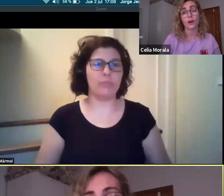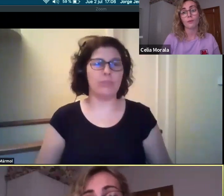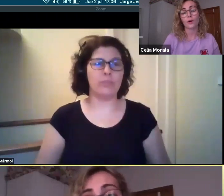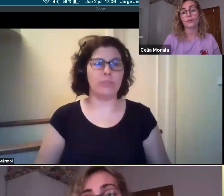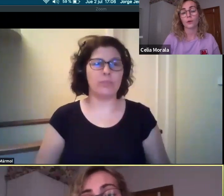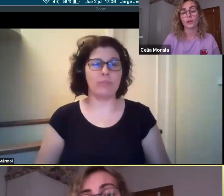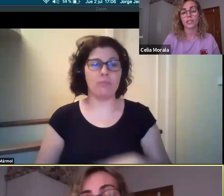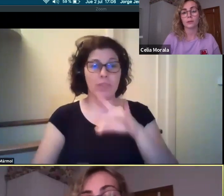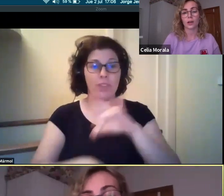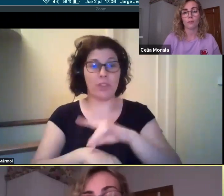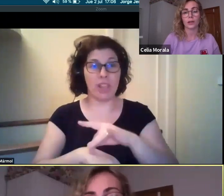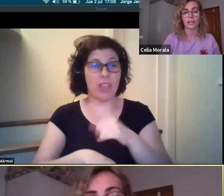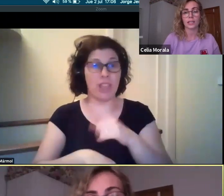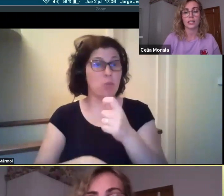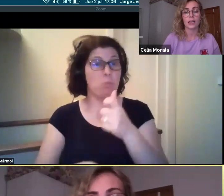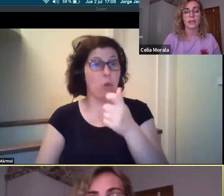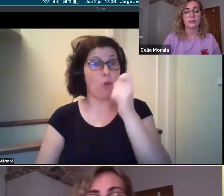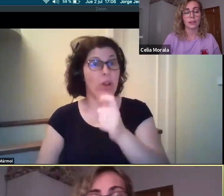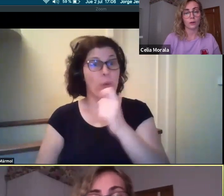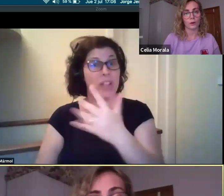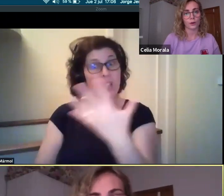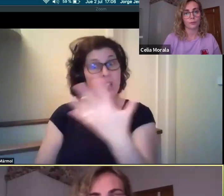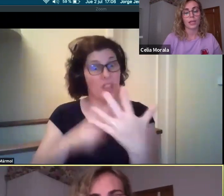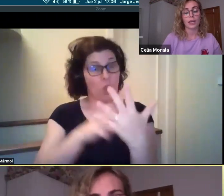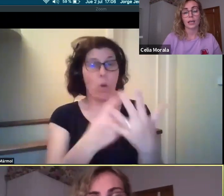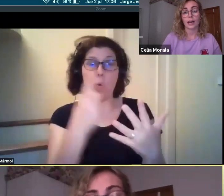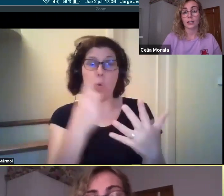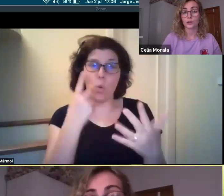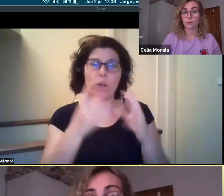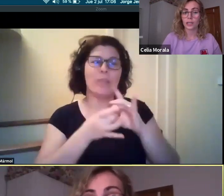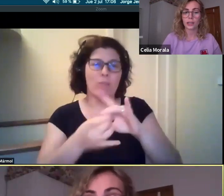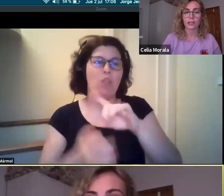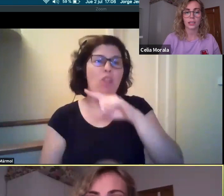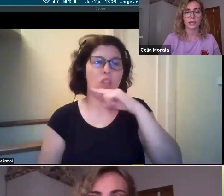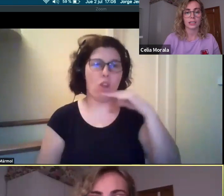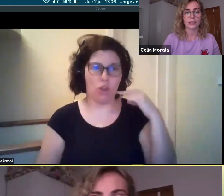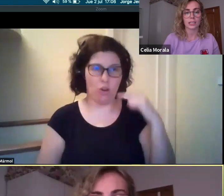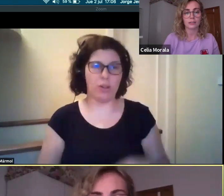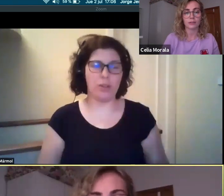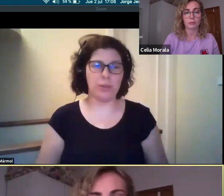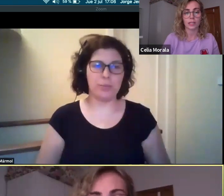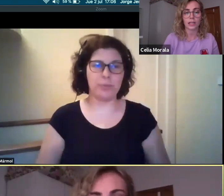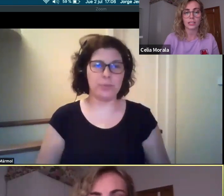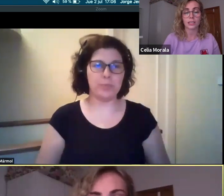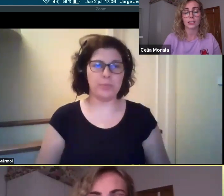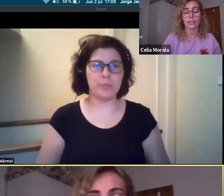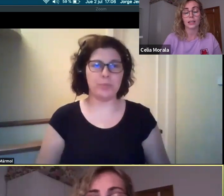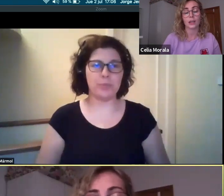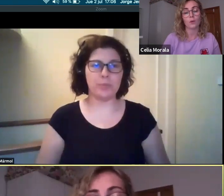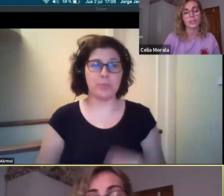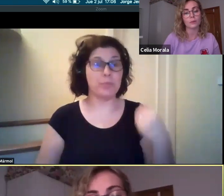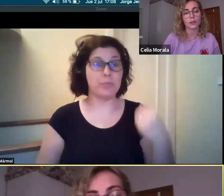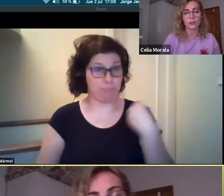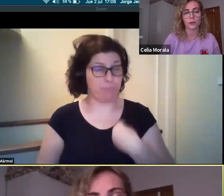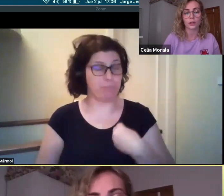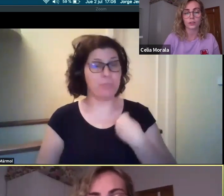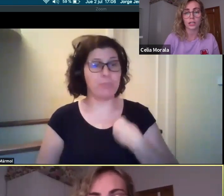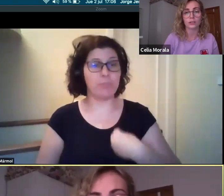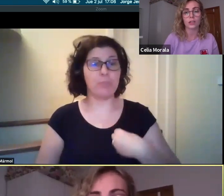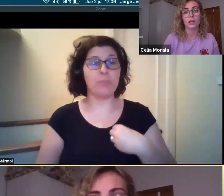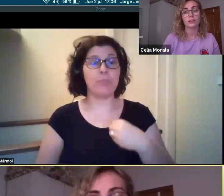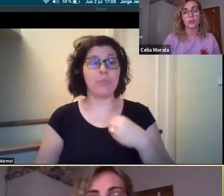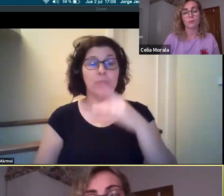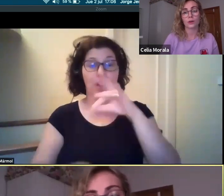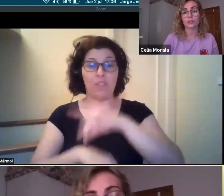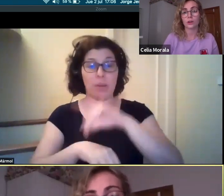enfermedades poco frecuentes van acompañadas de dolor. A su vez, estas enfermedades en el 50% de los